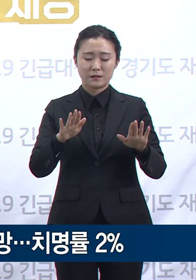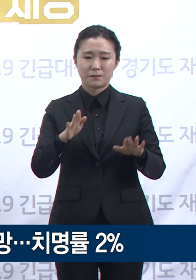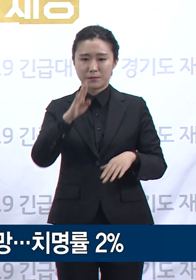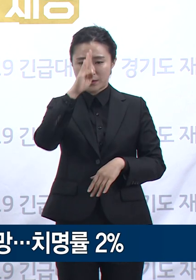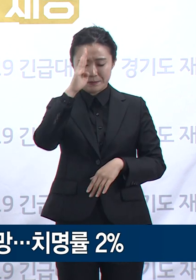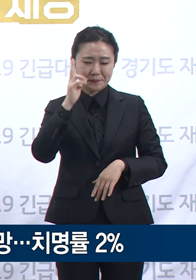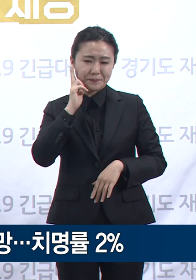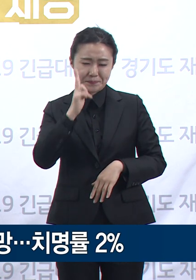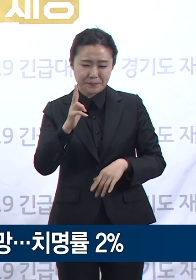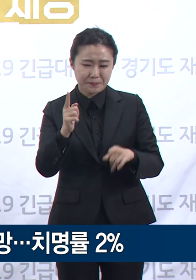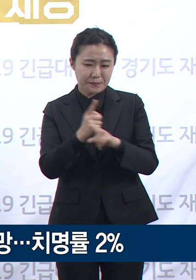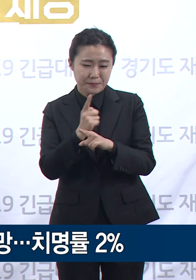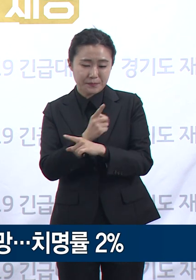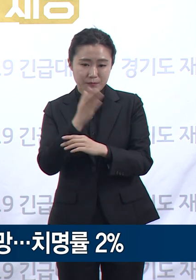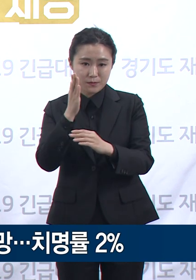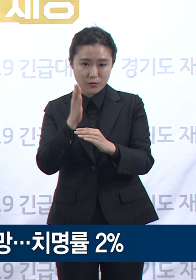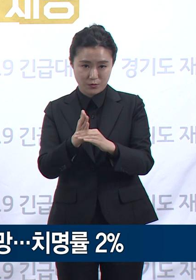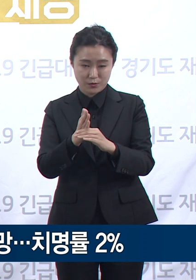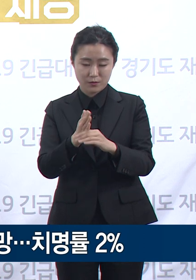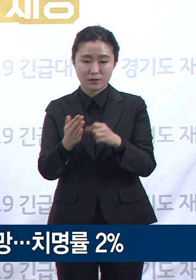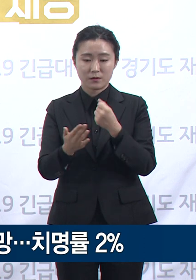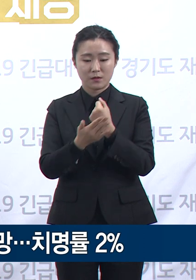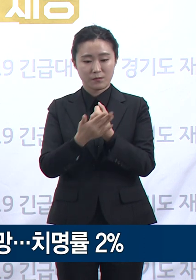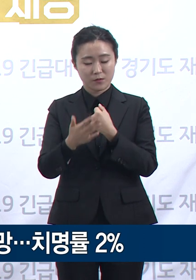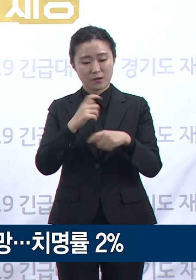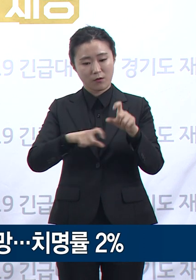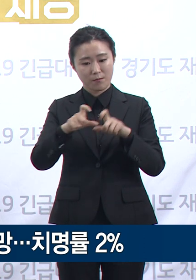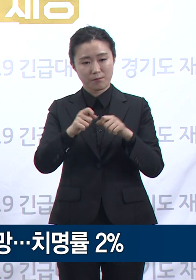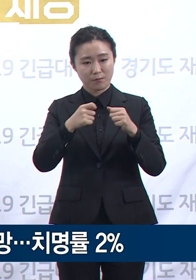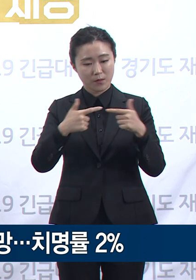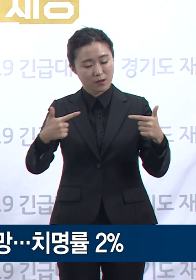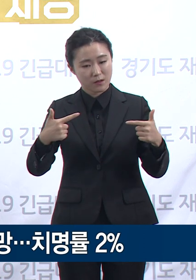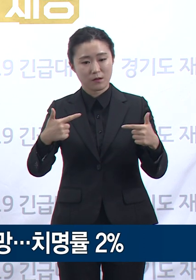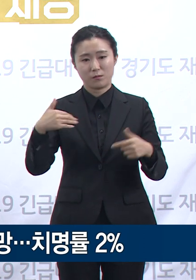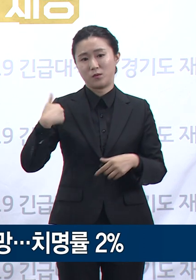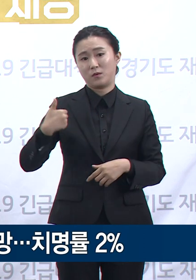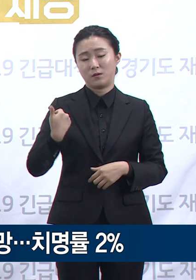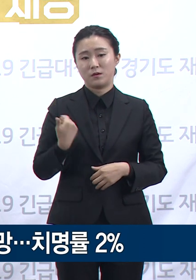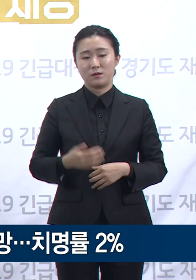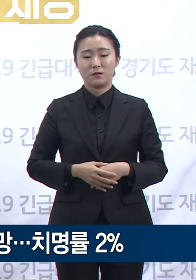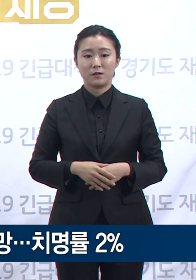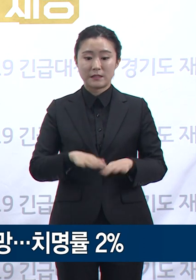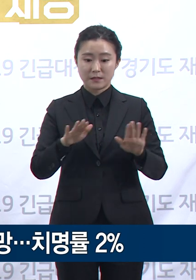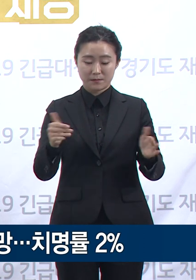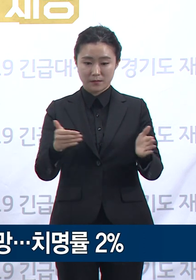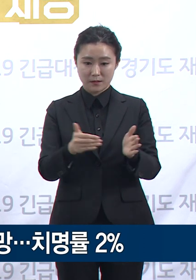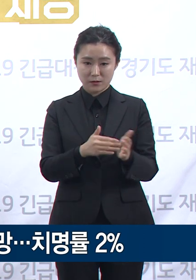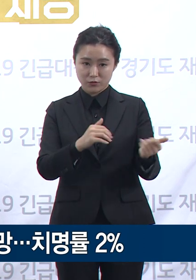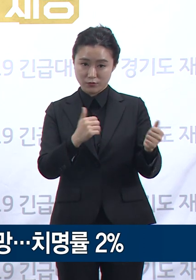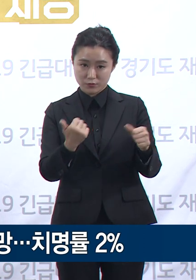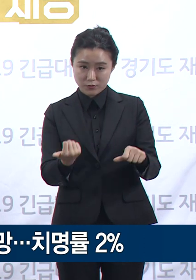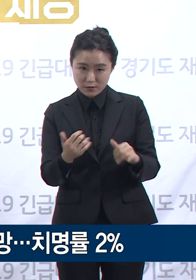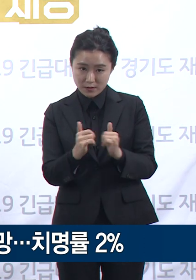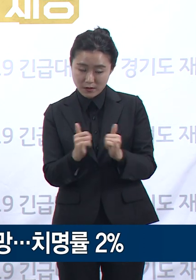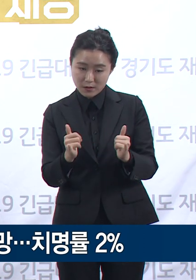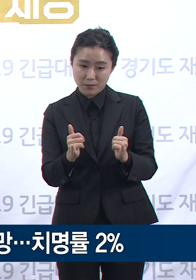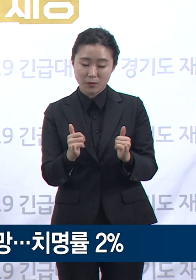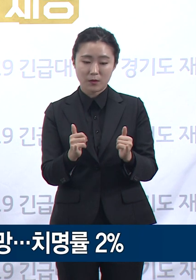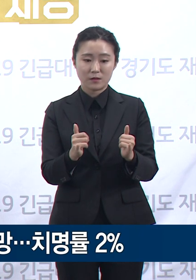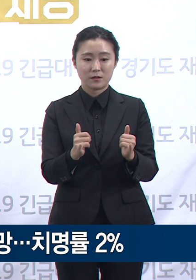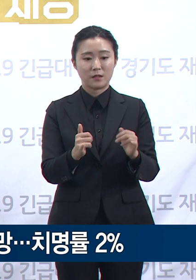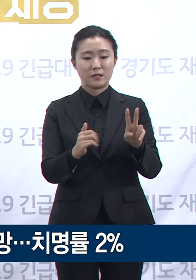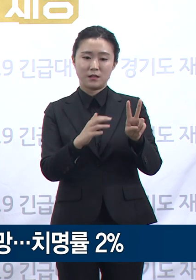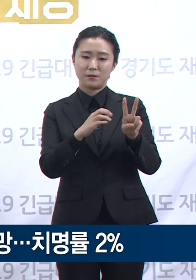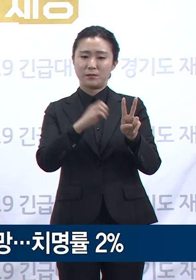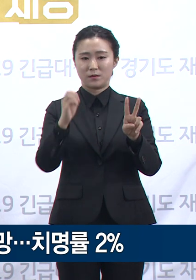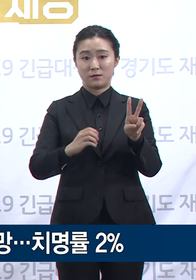치료받고 있는 분들이 더 계셔서 이 수치는 더 높아질 수 있지만 지금까지의 단순 치명률은 약